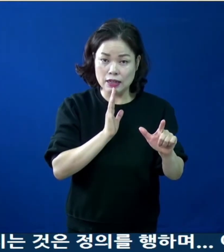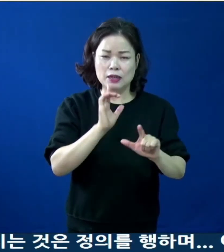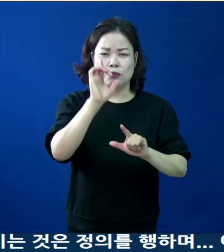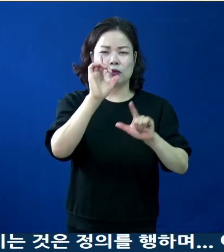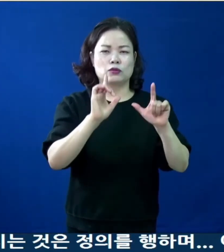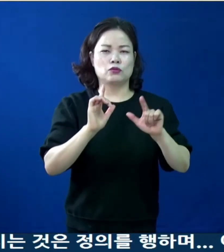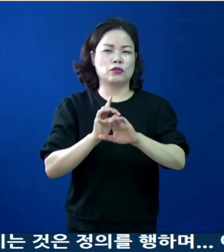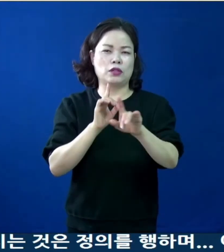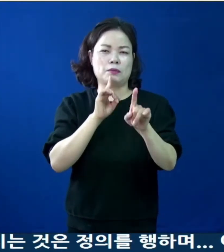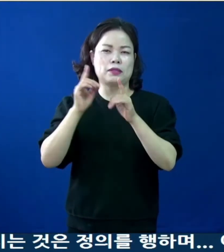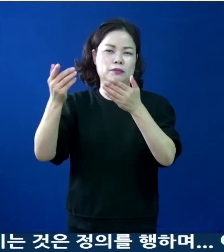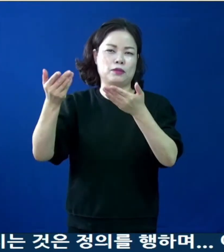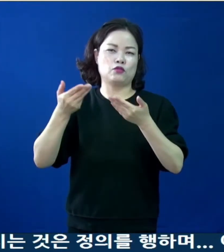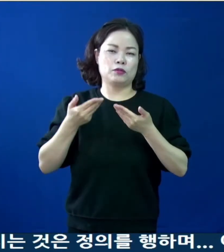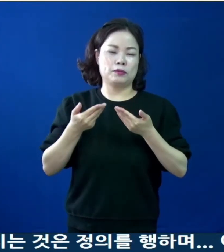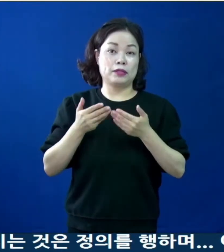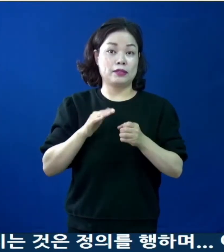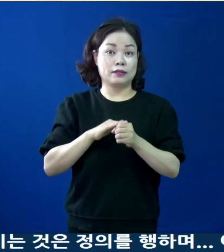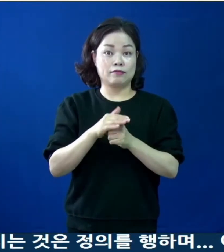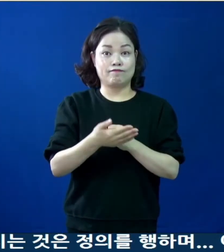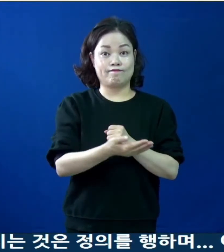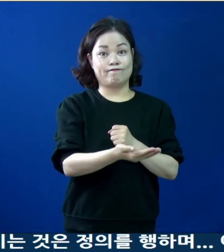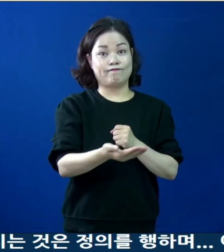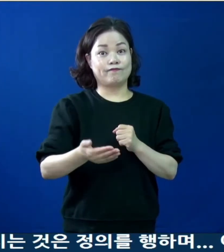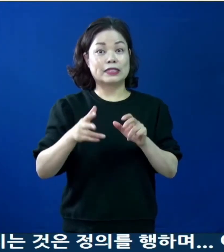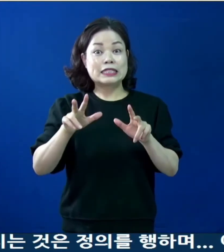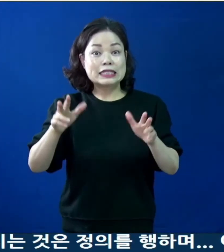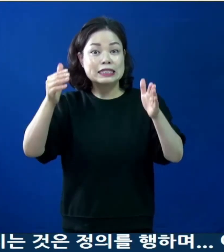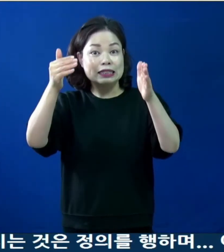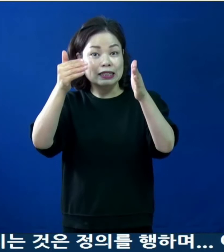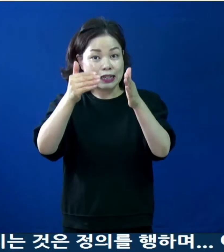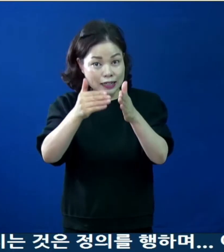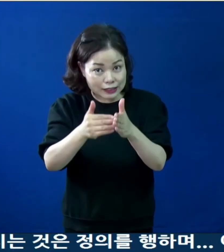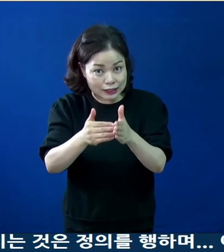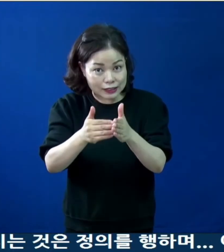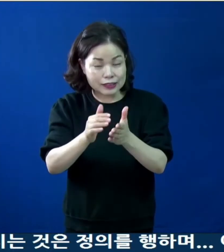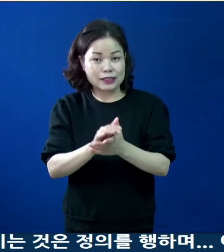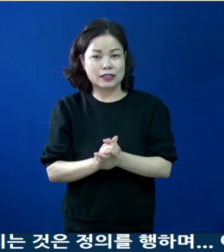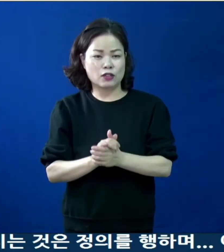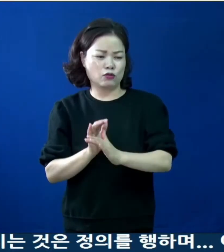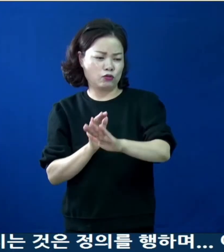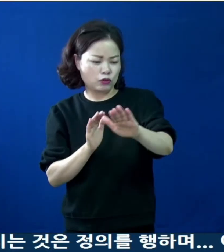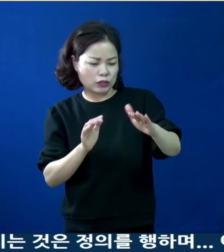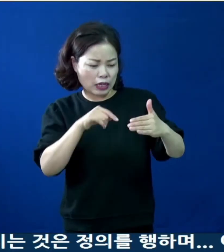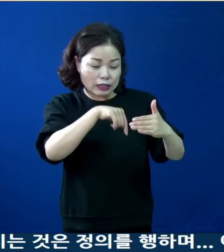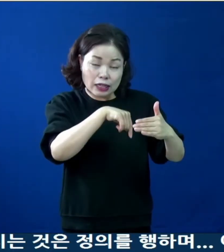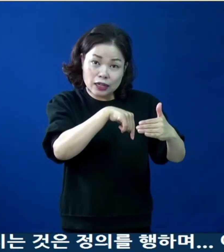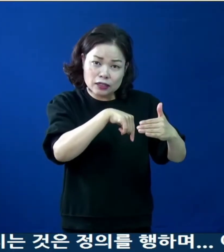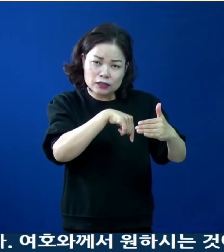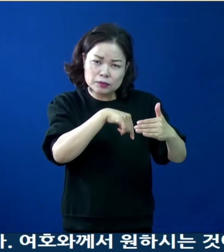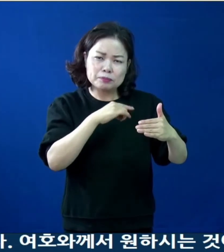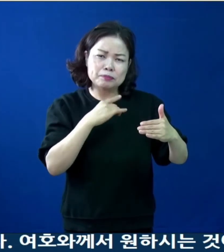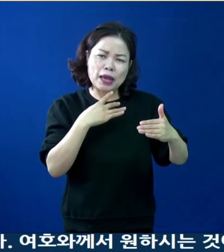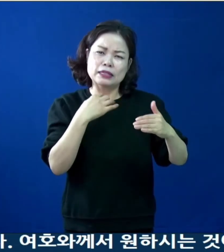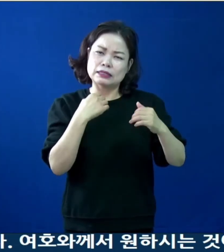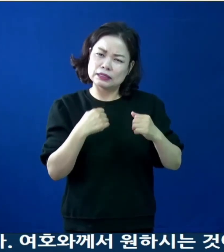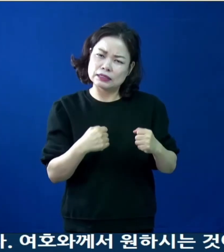우리에게 말씀합니다. 사랑하는 여러분, 지금까지 우리는 우리 내면에 머물고